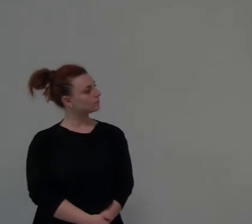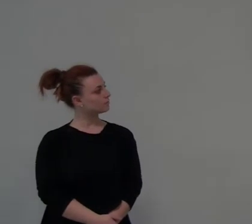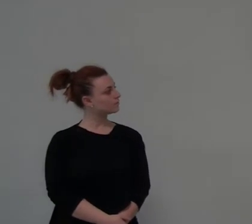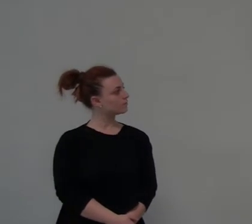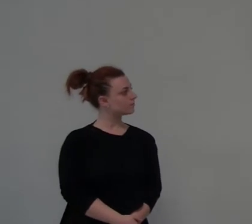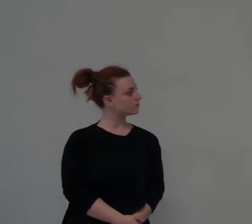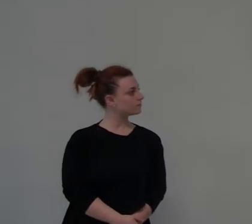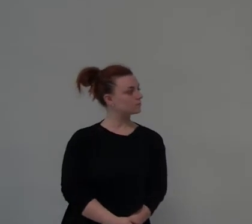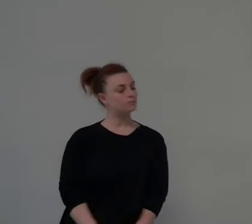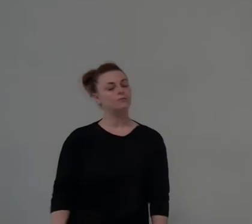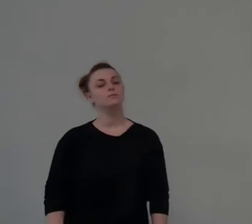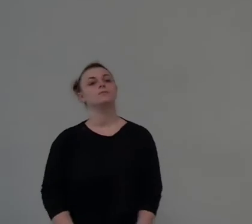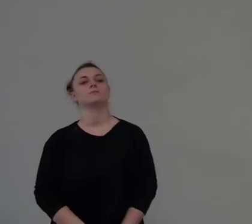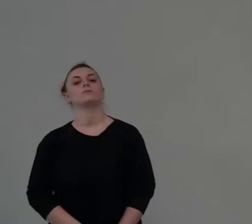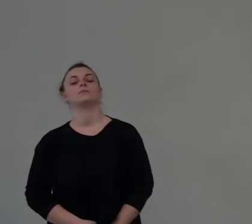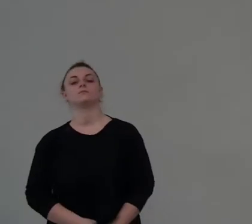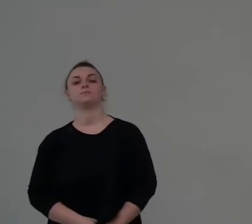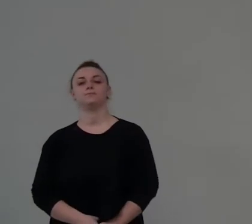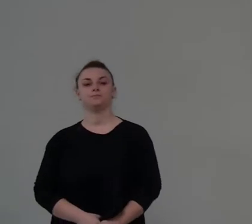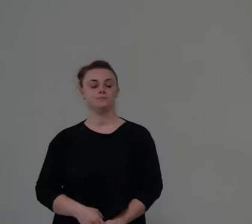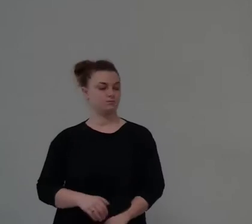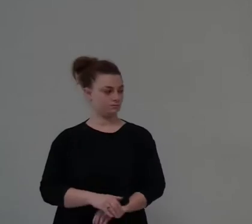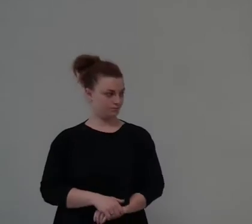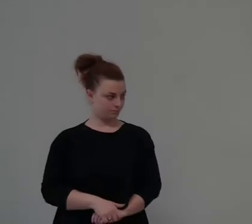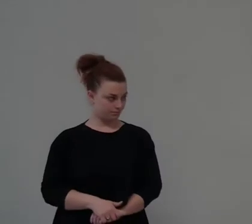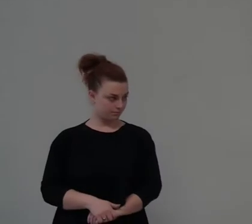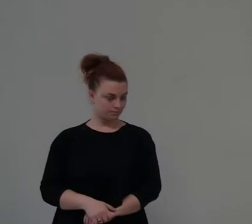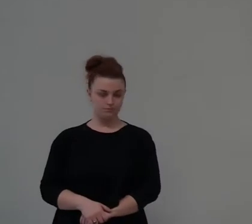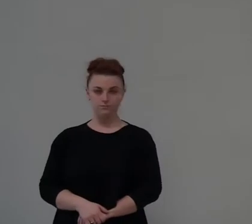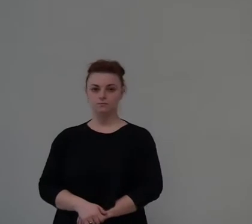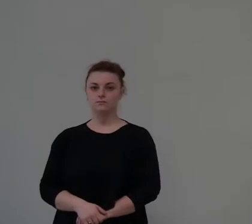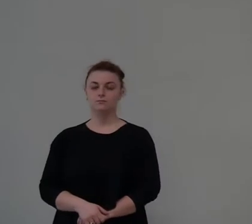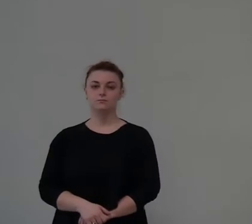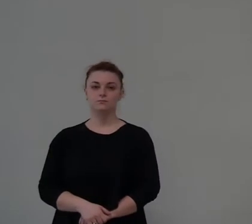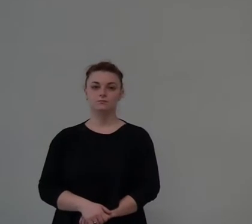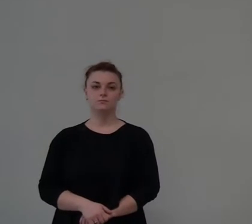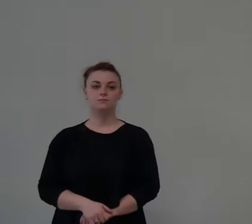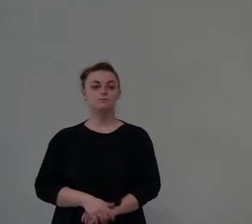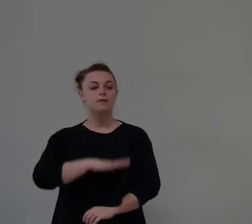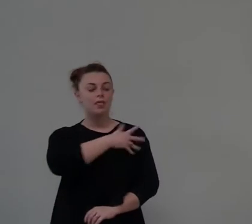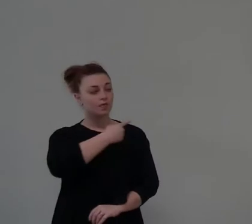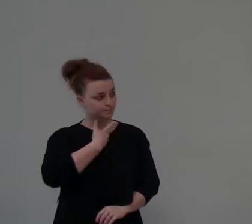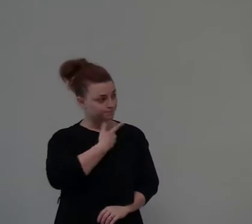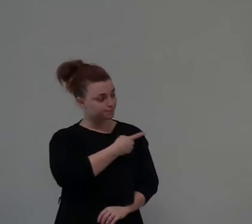essi porteranno sulle loro mani perché non urti col piede contro una pietra. L'altra.